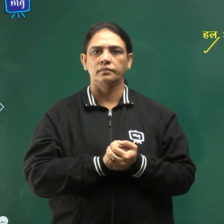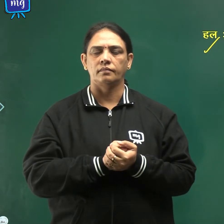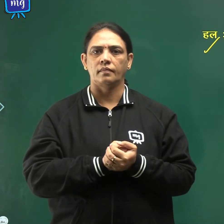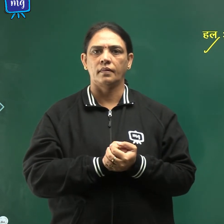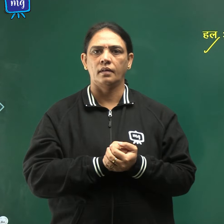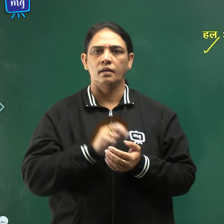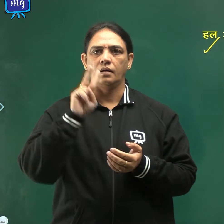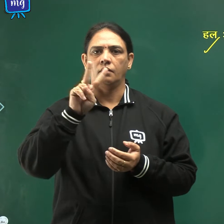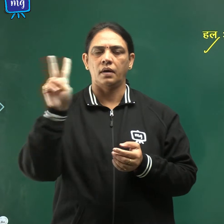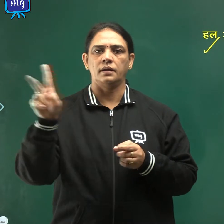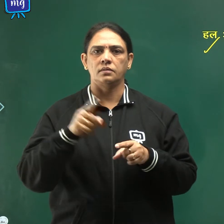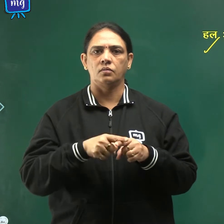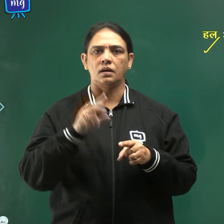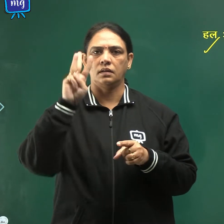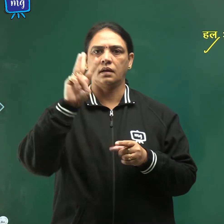22 गुणा 3